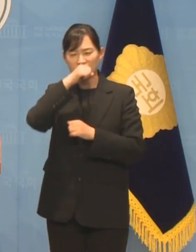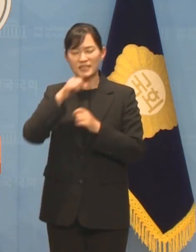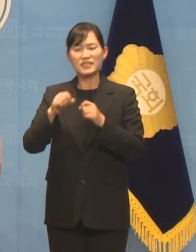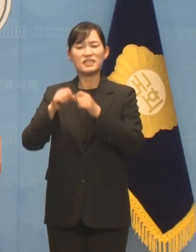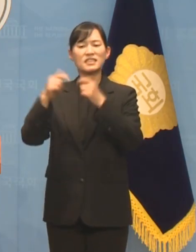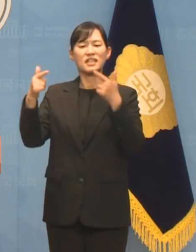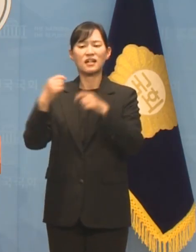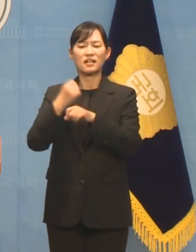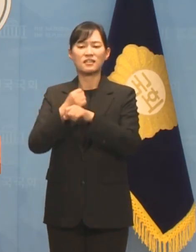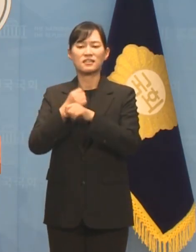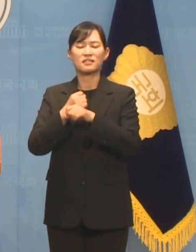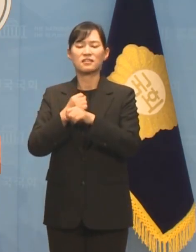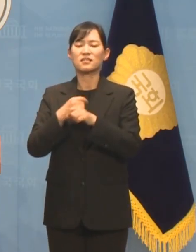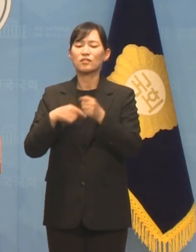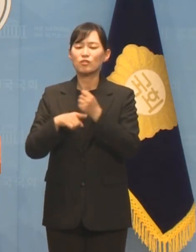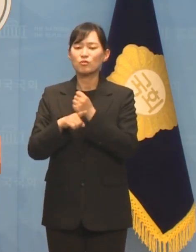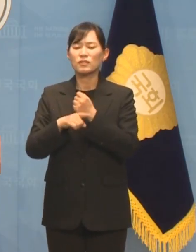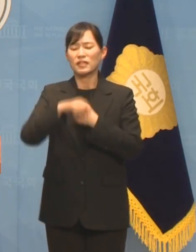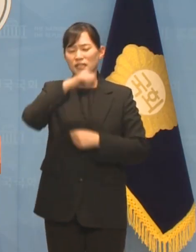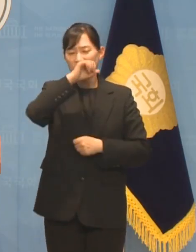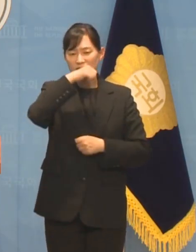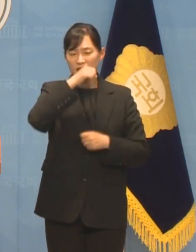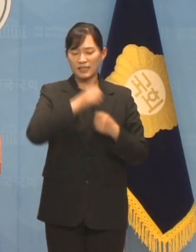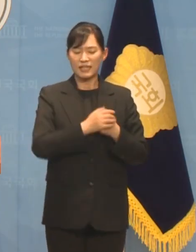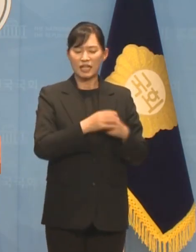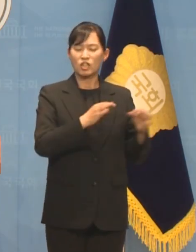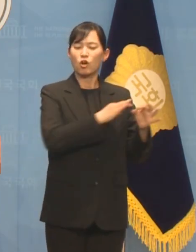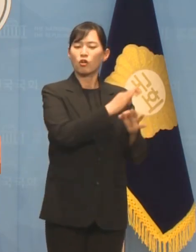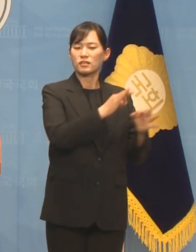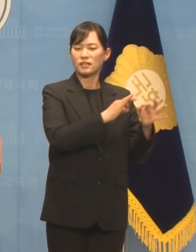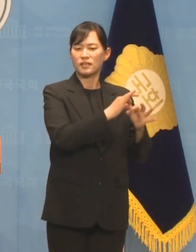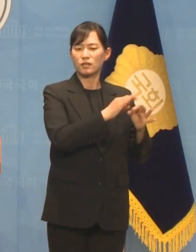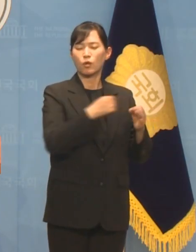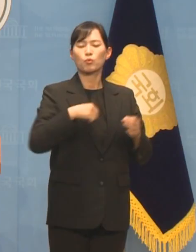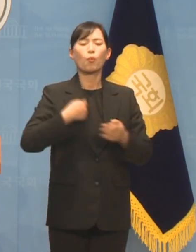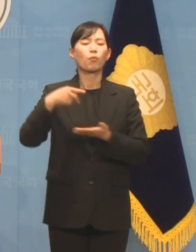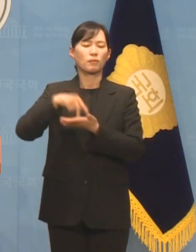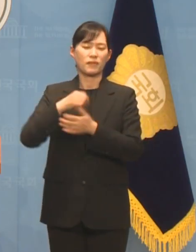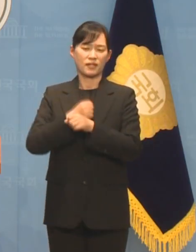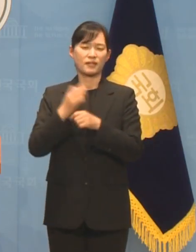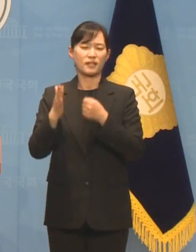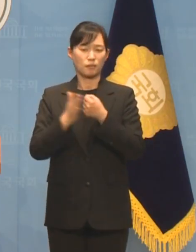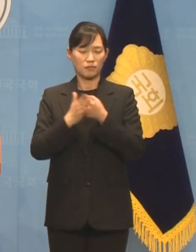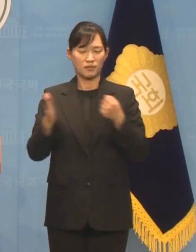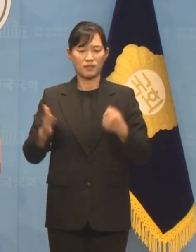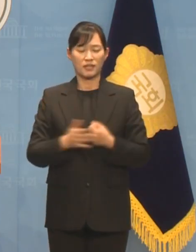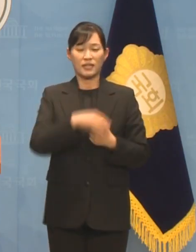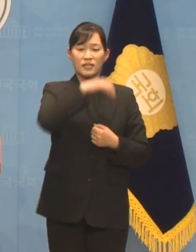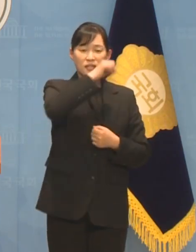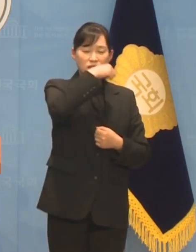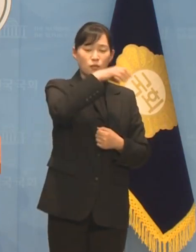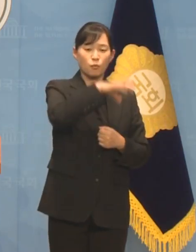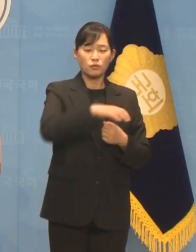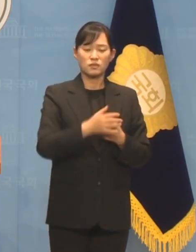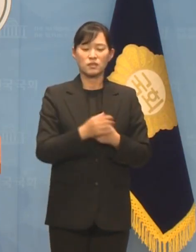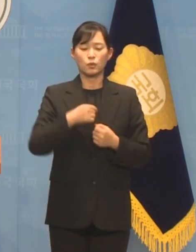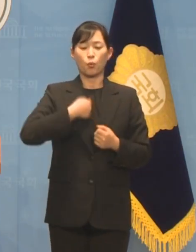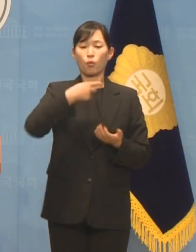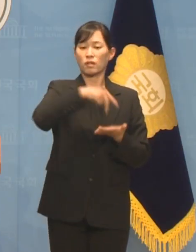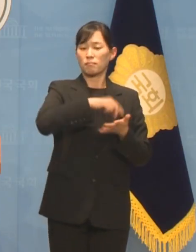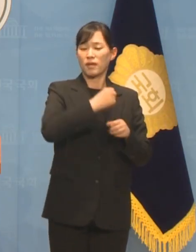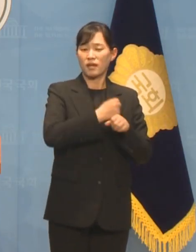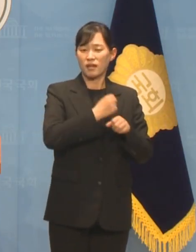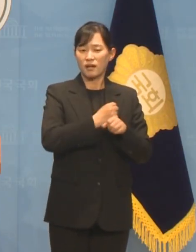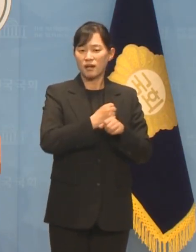것은 예산 기능이 경제부처로부터 독립해 있었기 때문입니다. 예산처가 독립부처로 존재하는